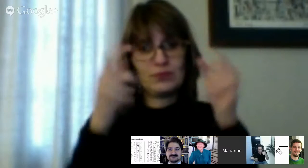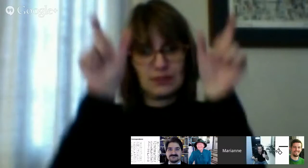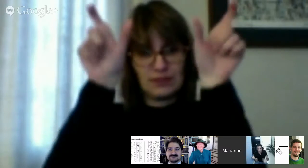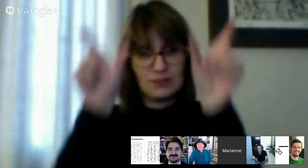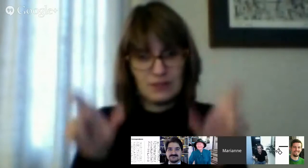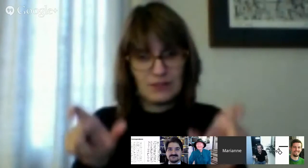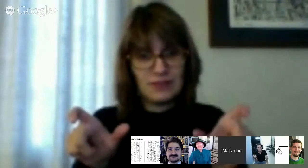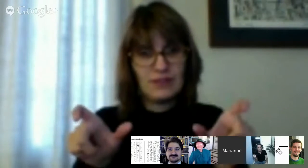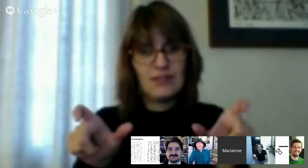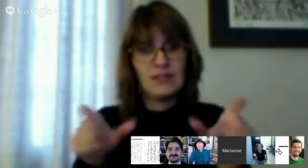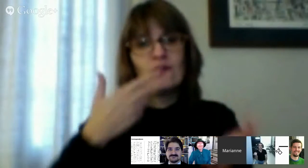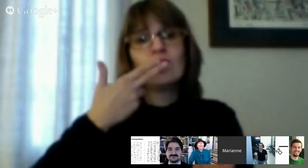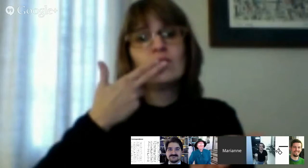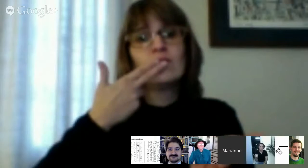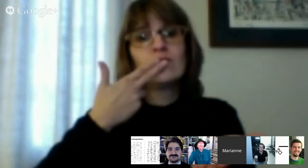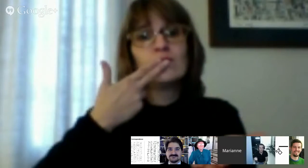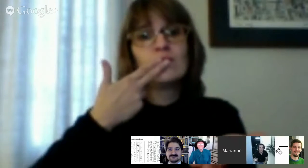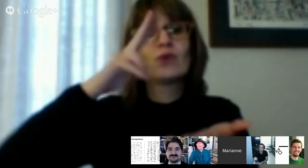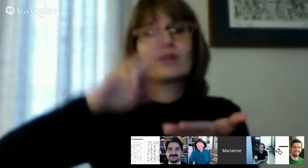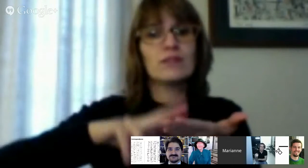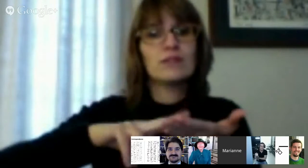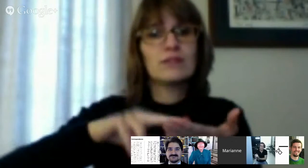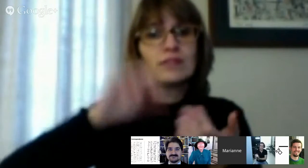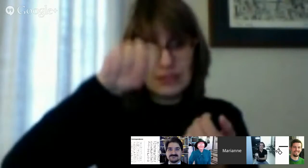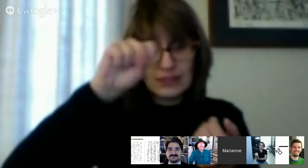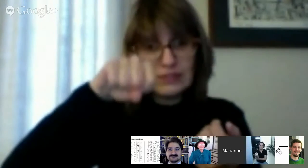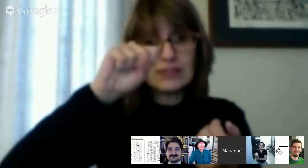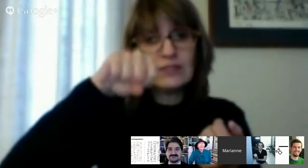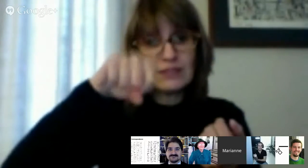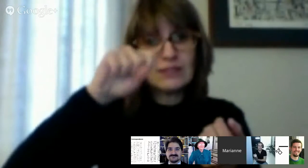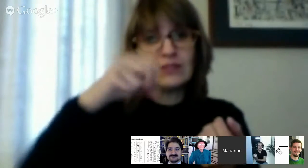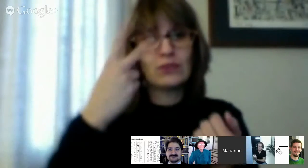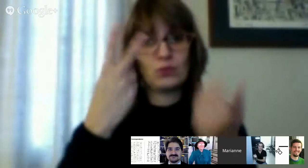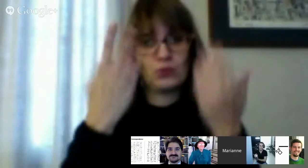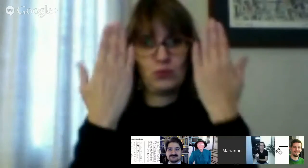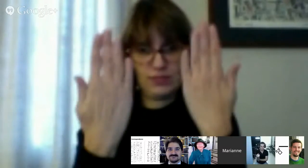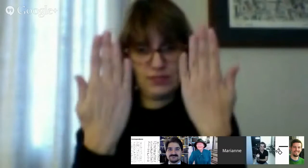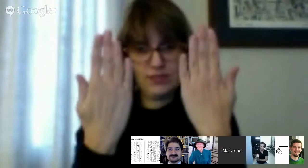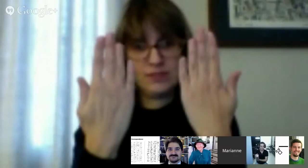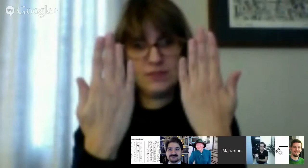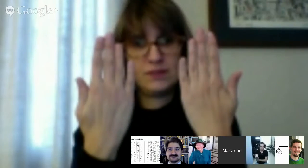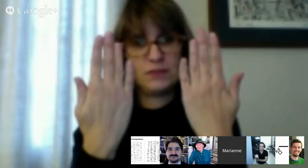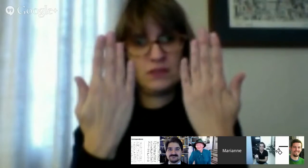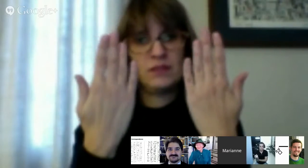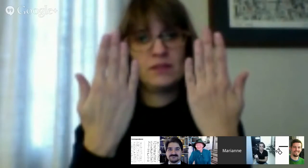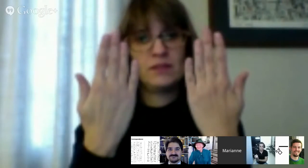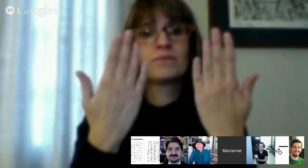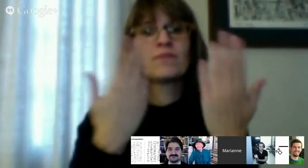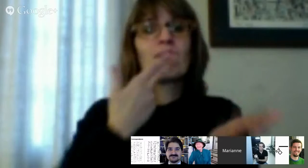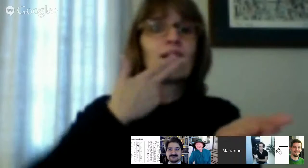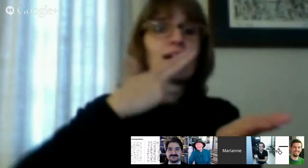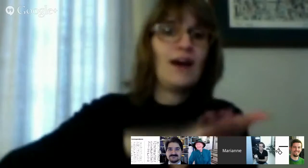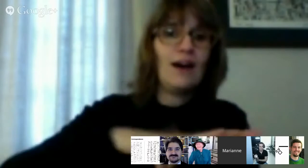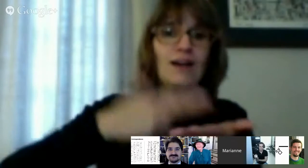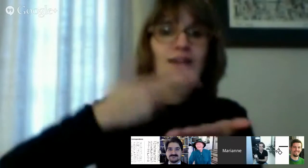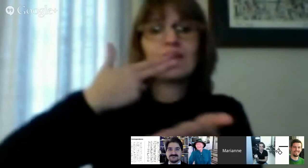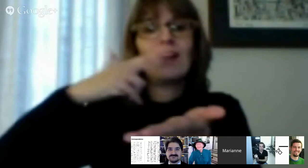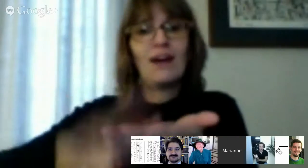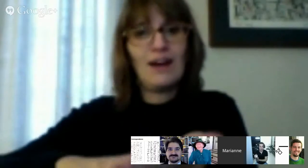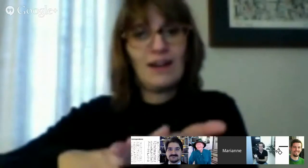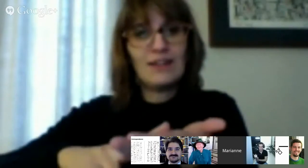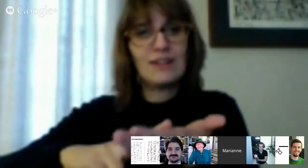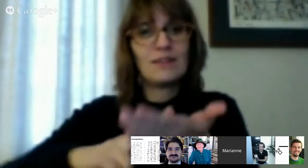Yeah. Então nós podemos perceber que essa foi uma... Isso